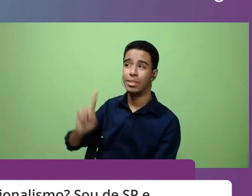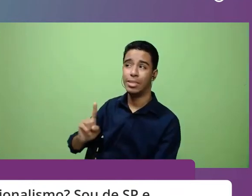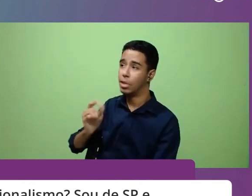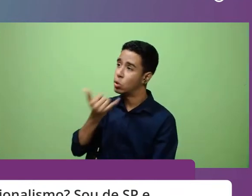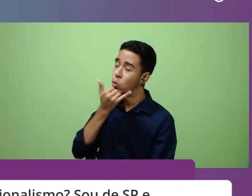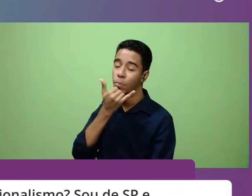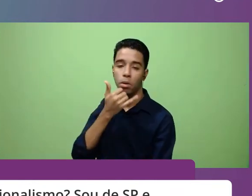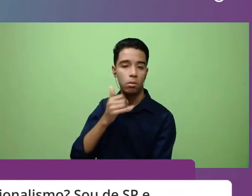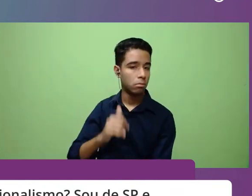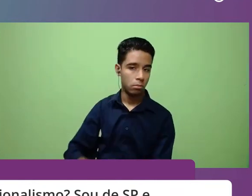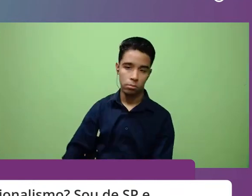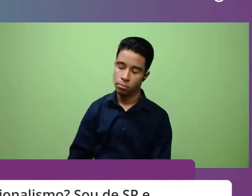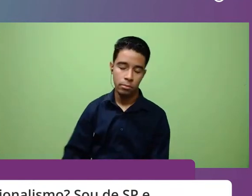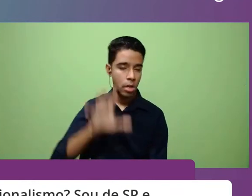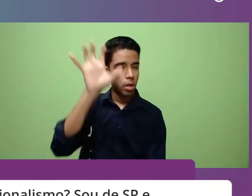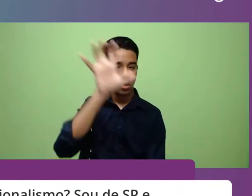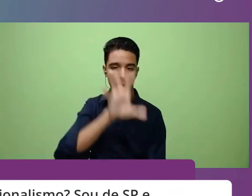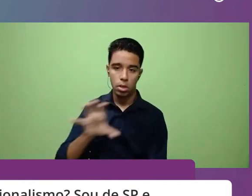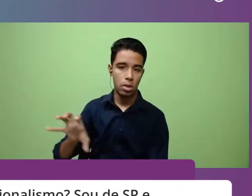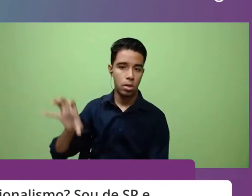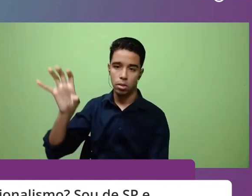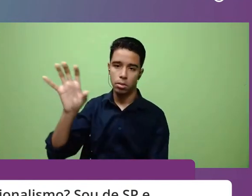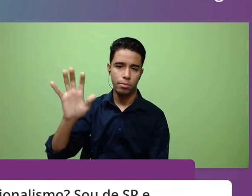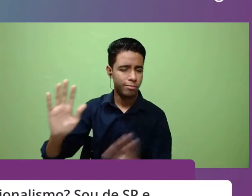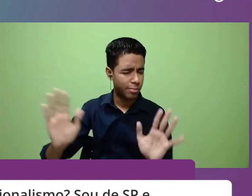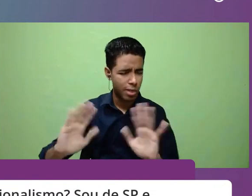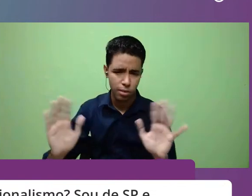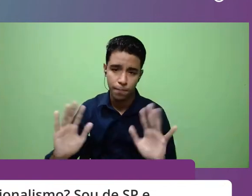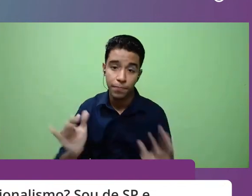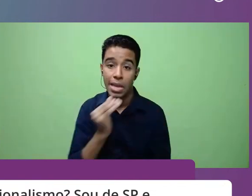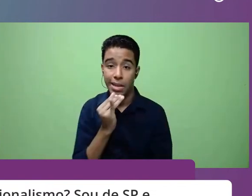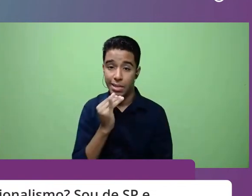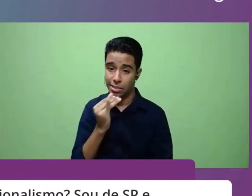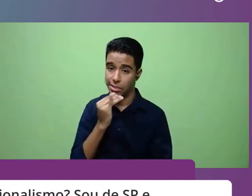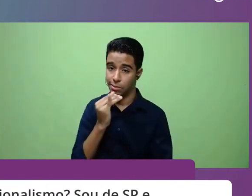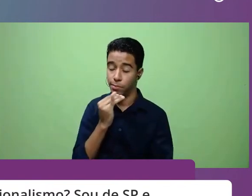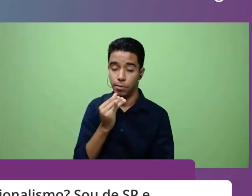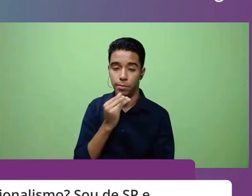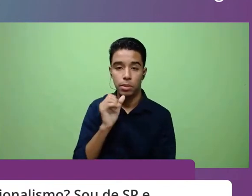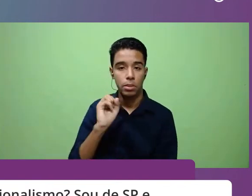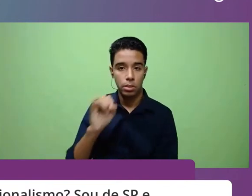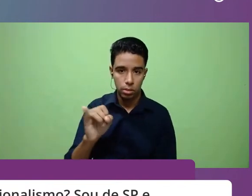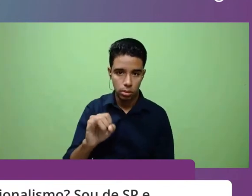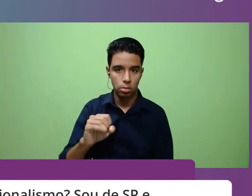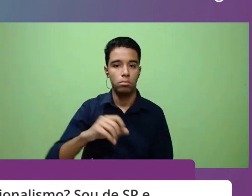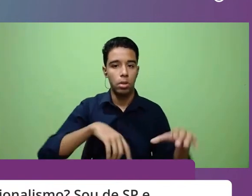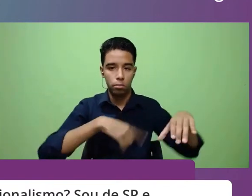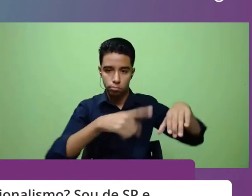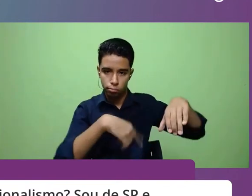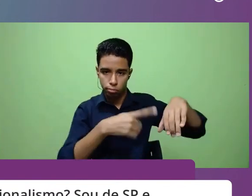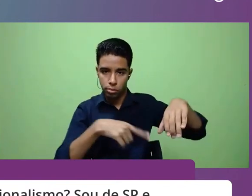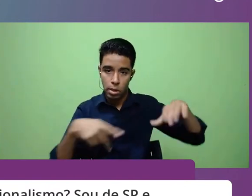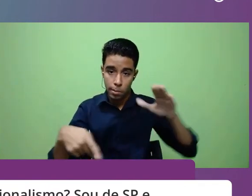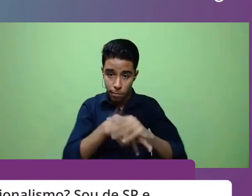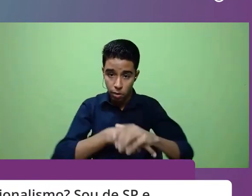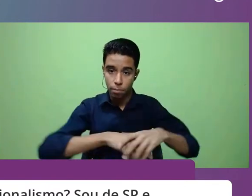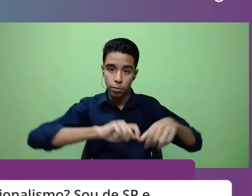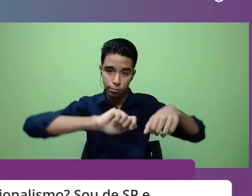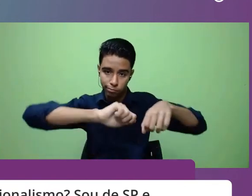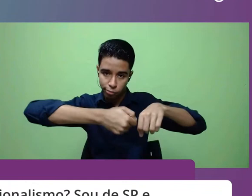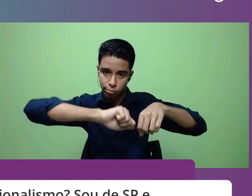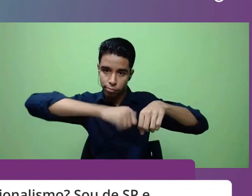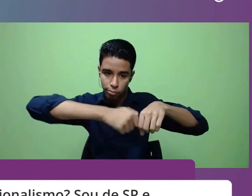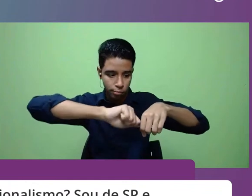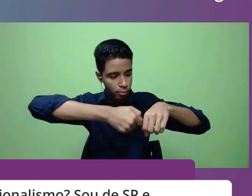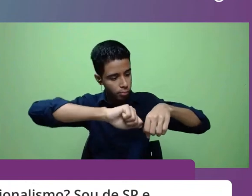tiver uma chave de roda e seu pneu furar, você vai conseguir trocar? Vai conseguir. Você tem a chave de roda, você tem a roda, você